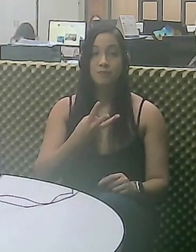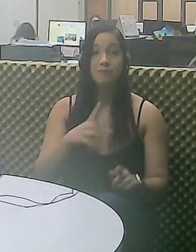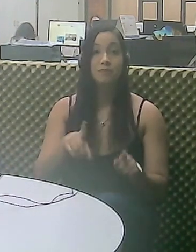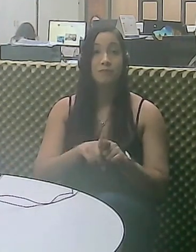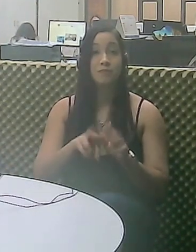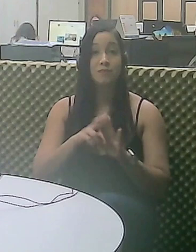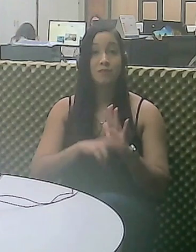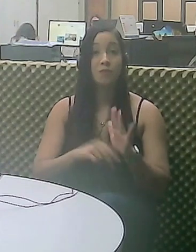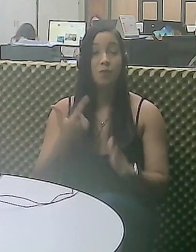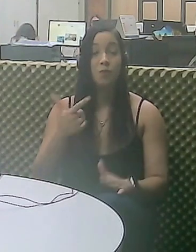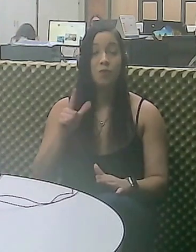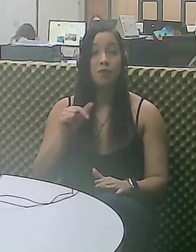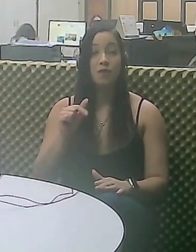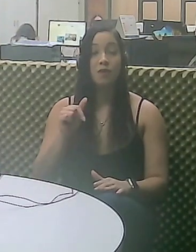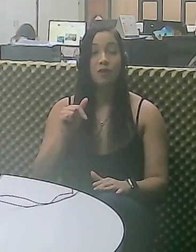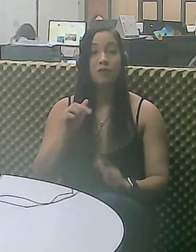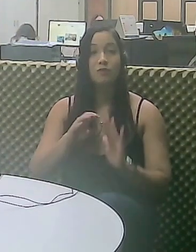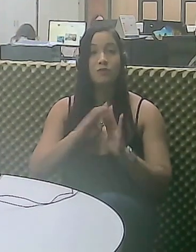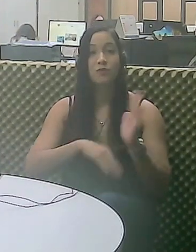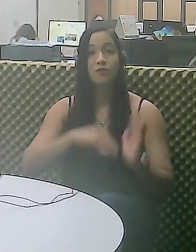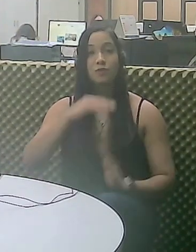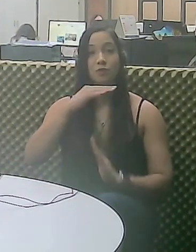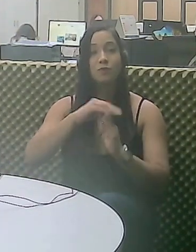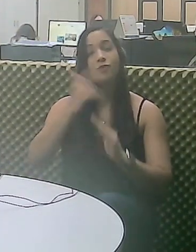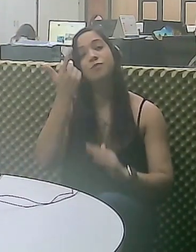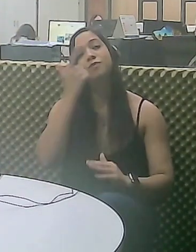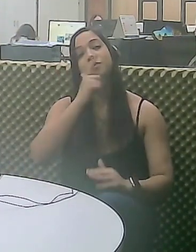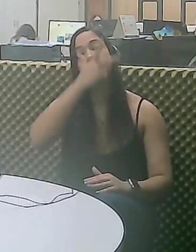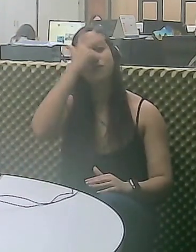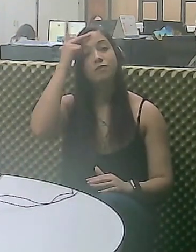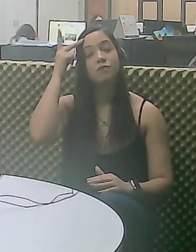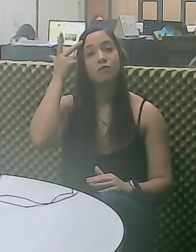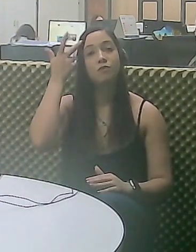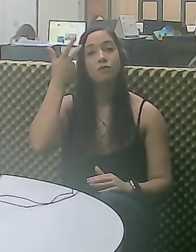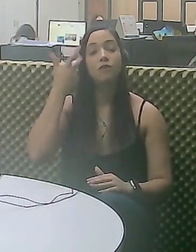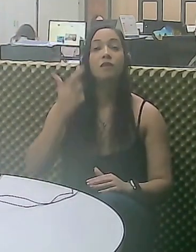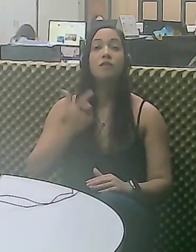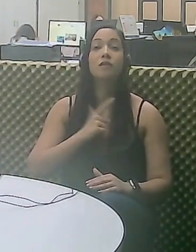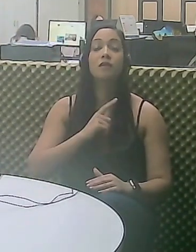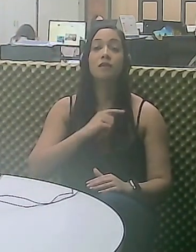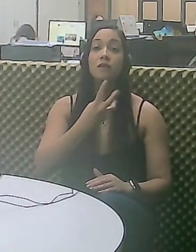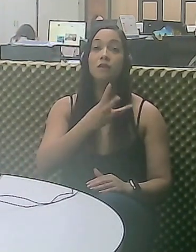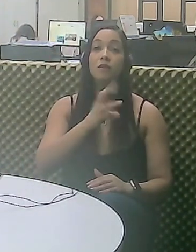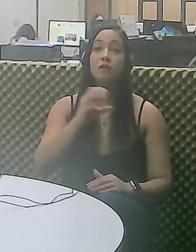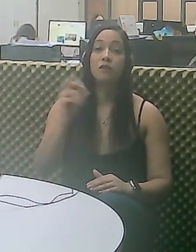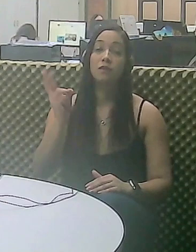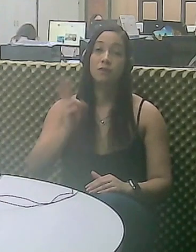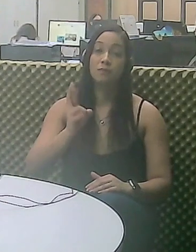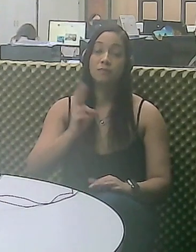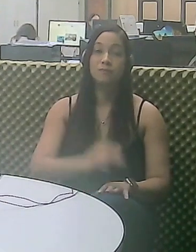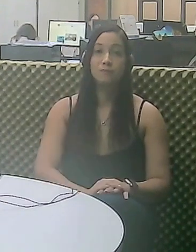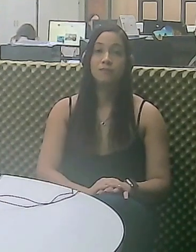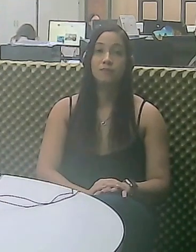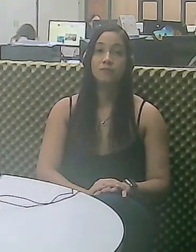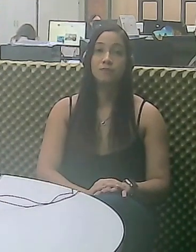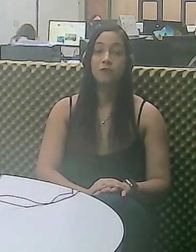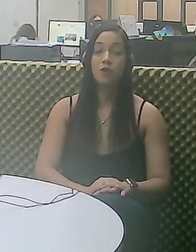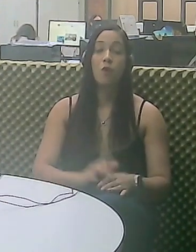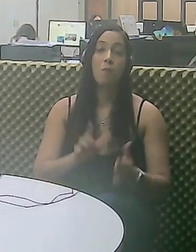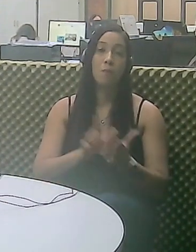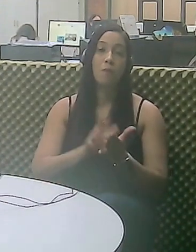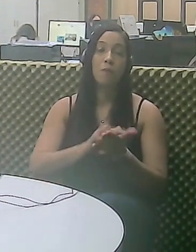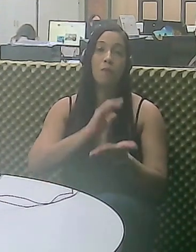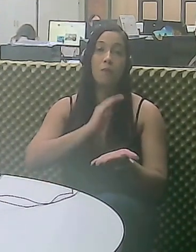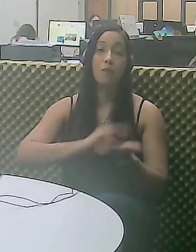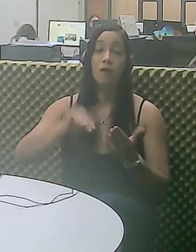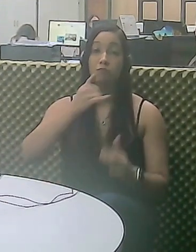Outra regra estabelecida é que o desconto máximo concedido ao contribuinte será de R$ 300. A guia de IPTU será enviada